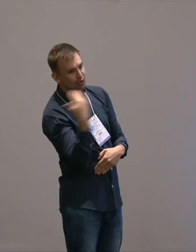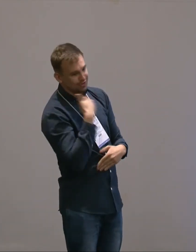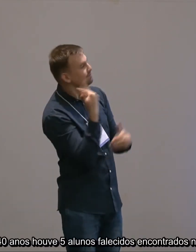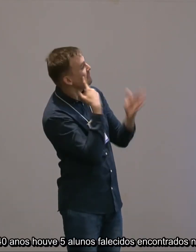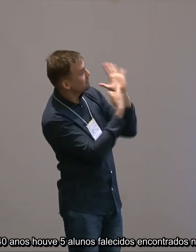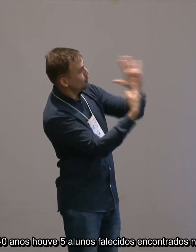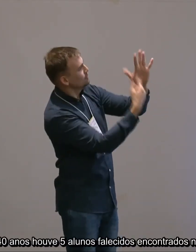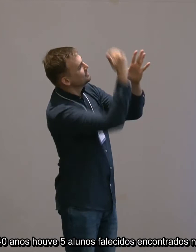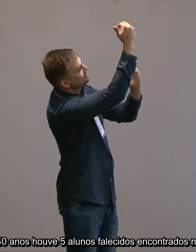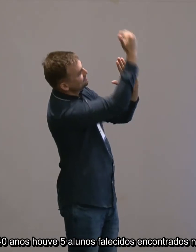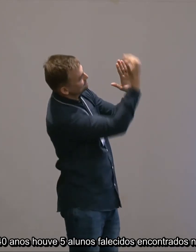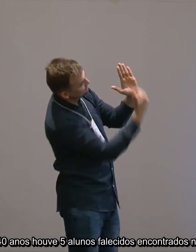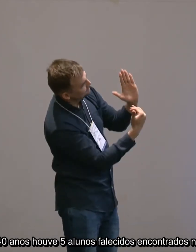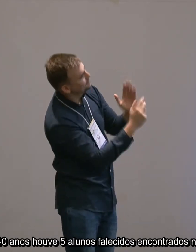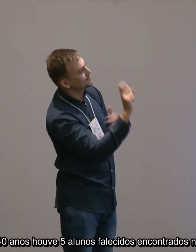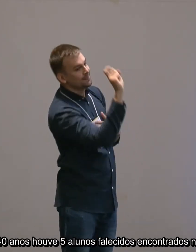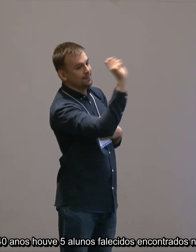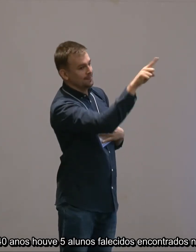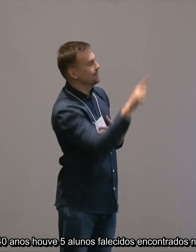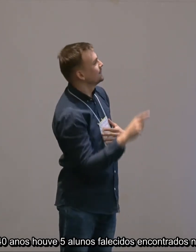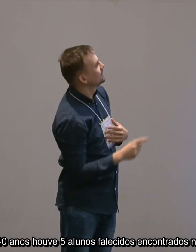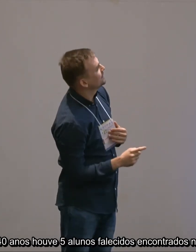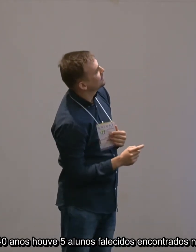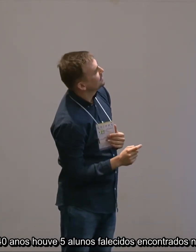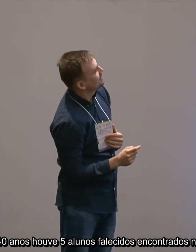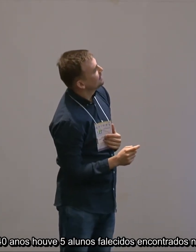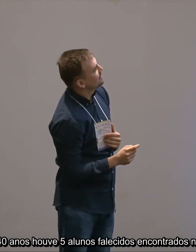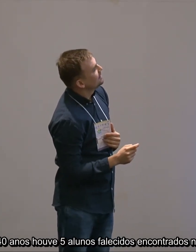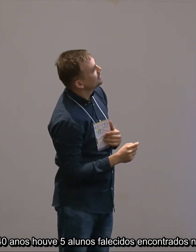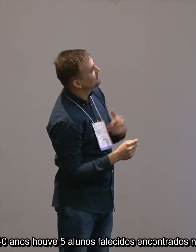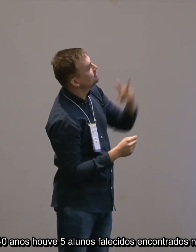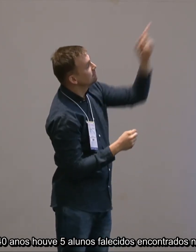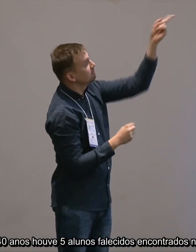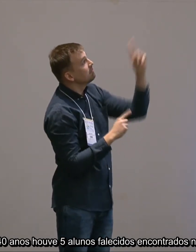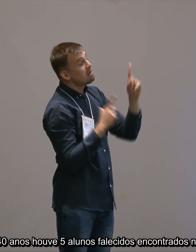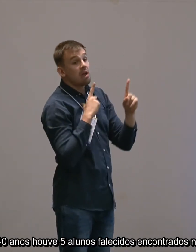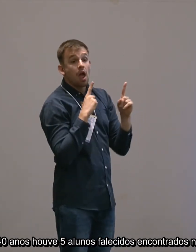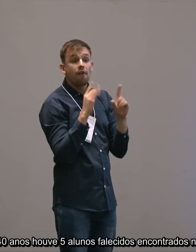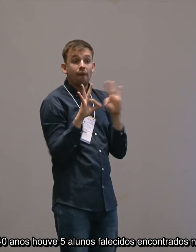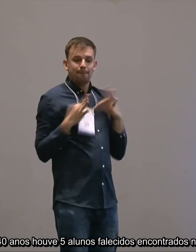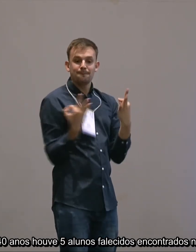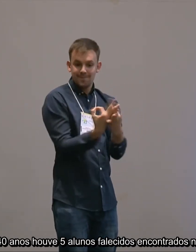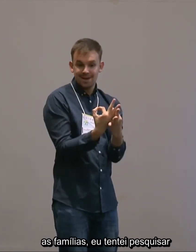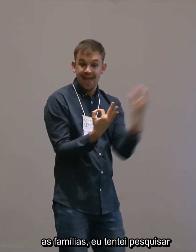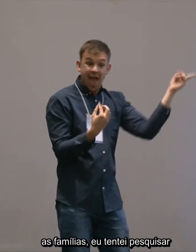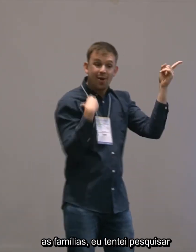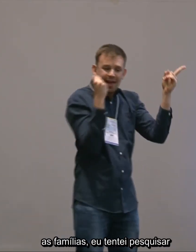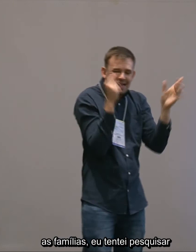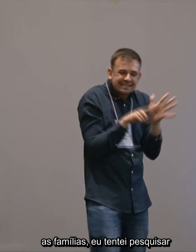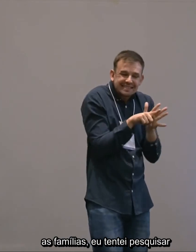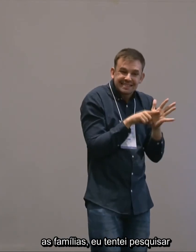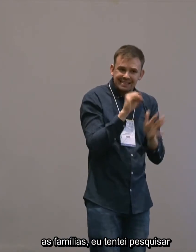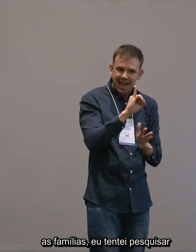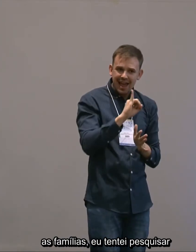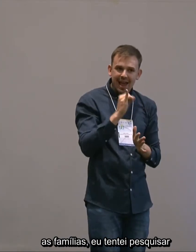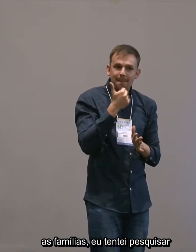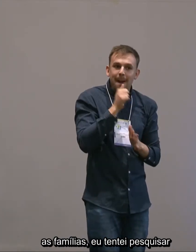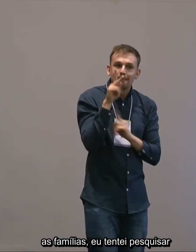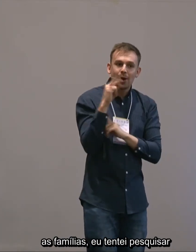bom no período de 40 anos houve 5 alunos surdos falecidos encontrados nesses documentos e as famílias eu tentei pesquisar